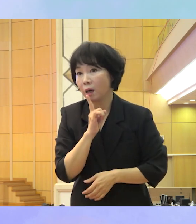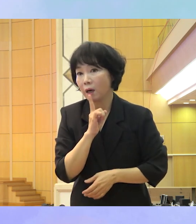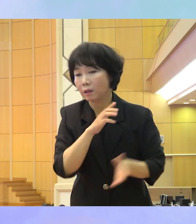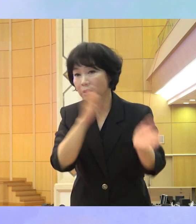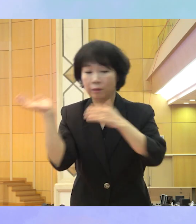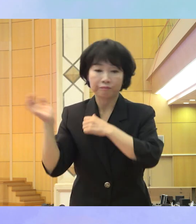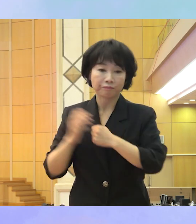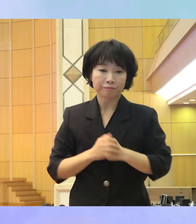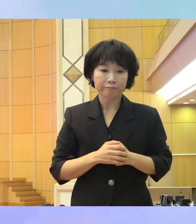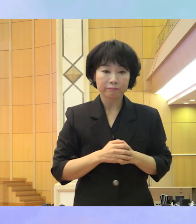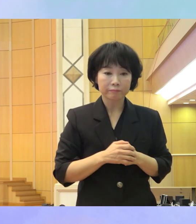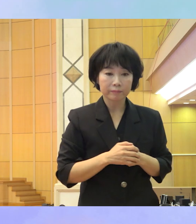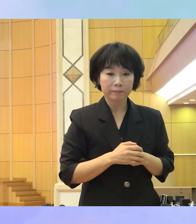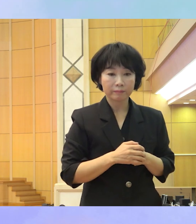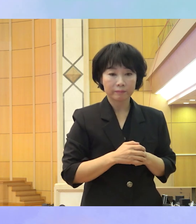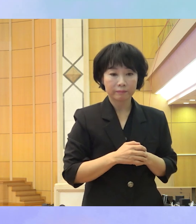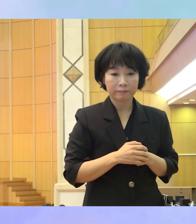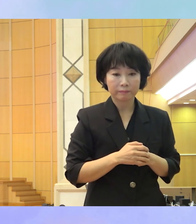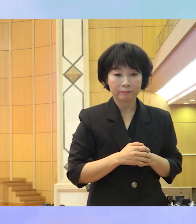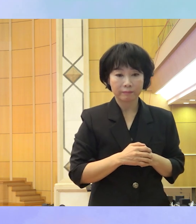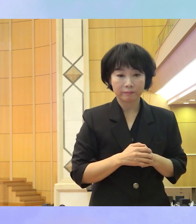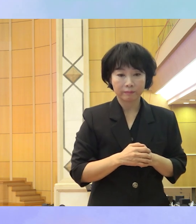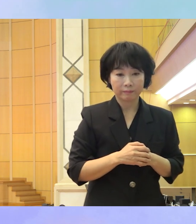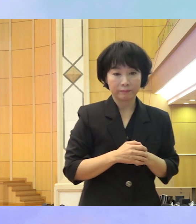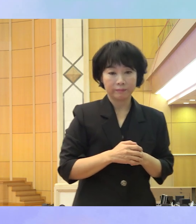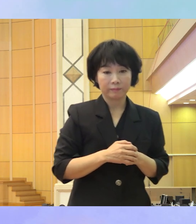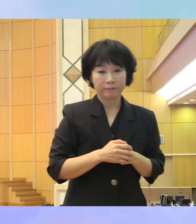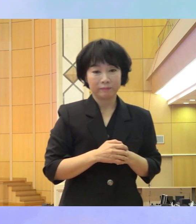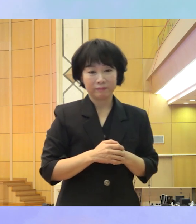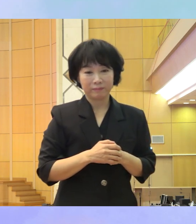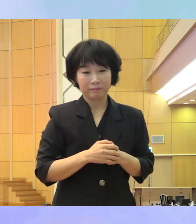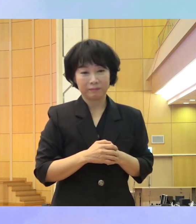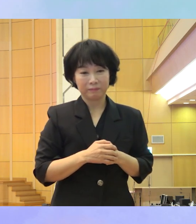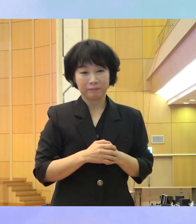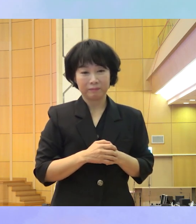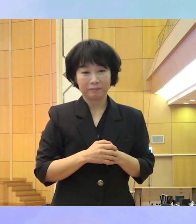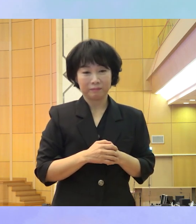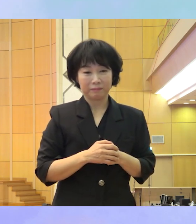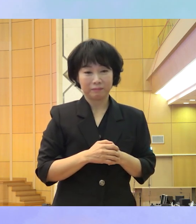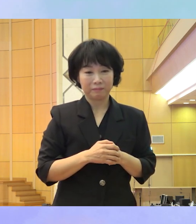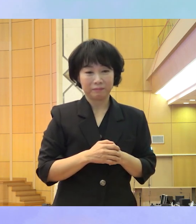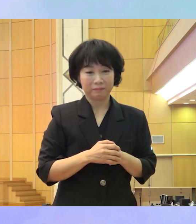갈라디아서 보면요, 3장에 이런 말씀이 있어요.